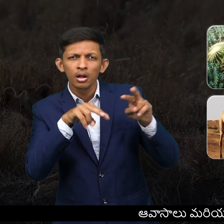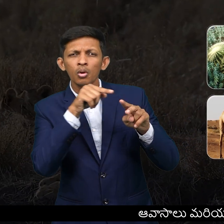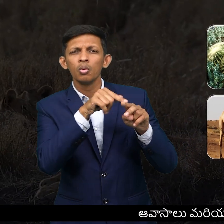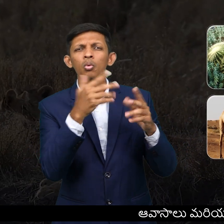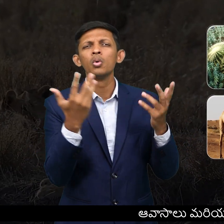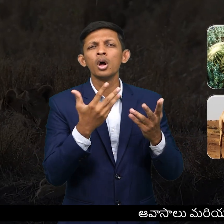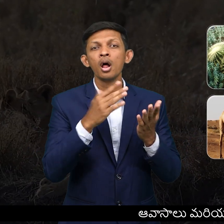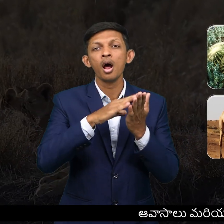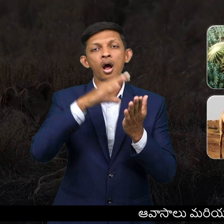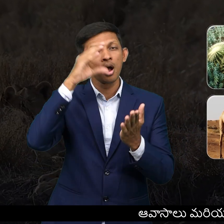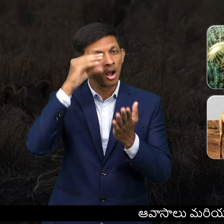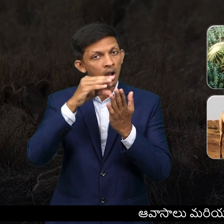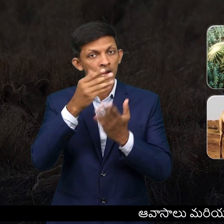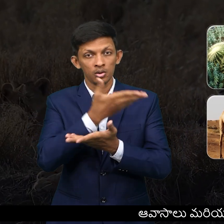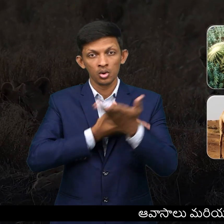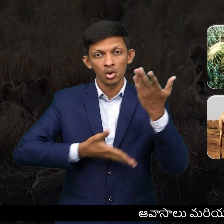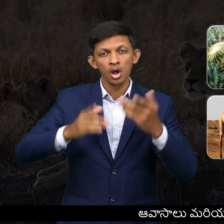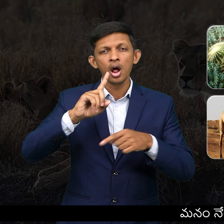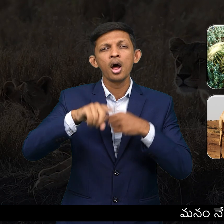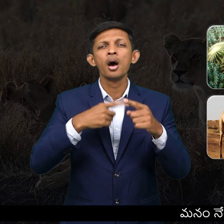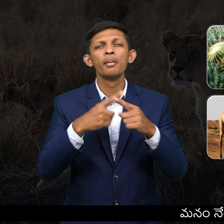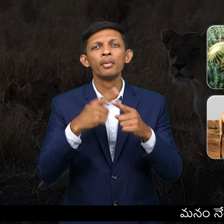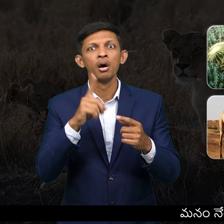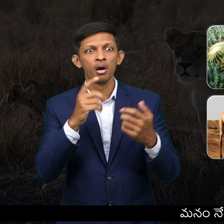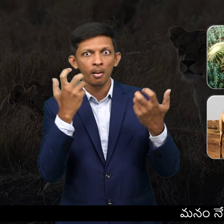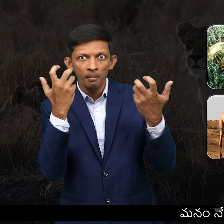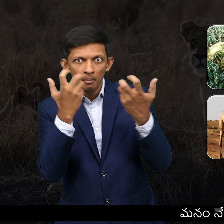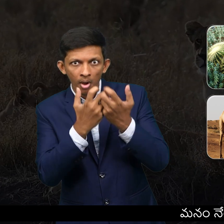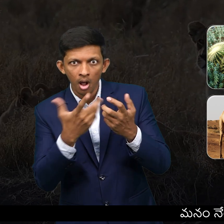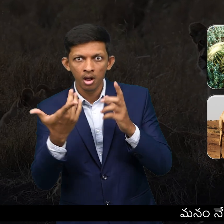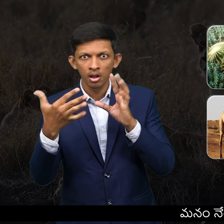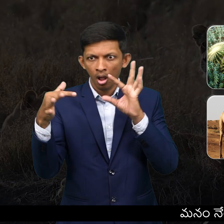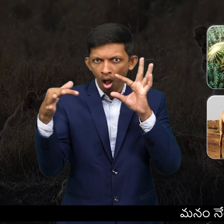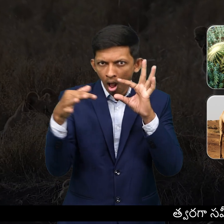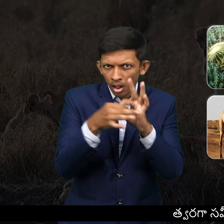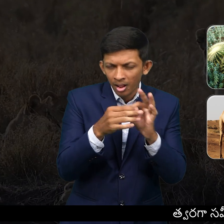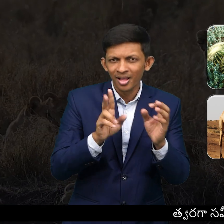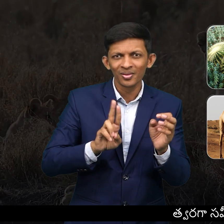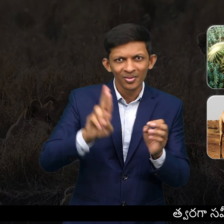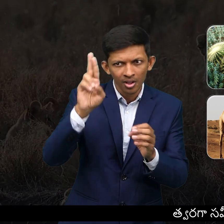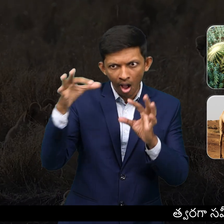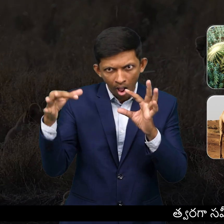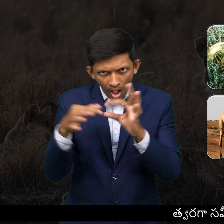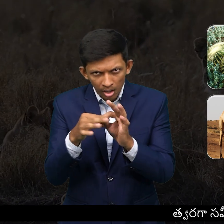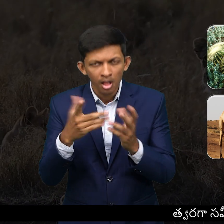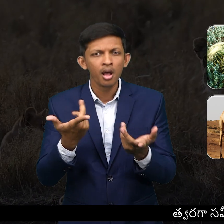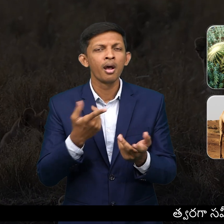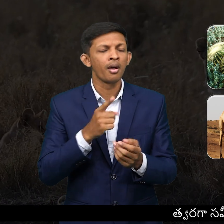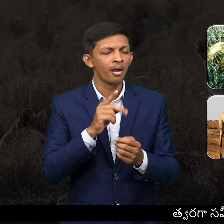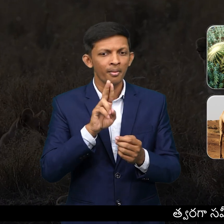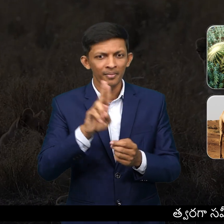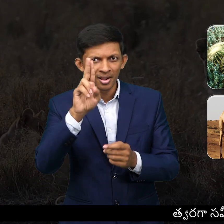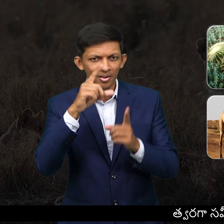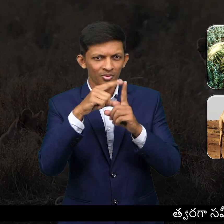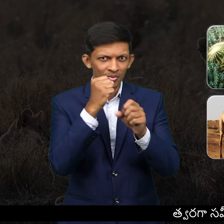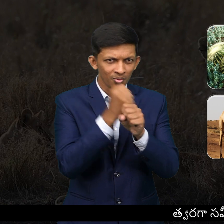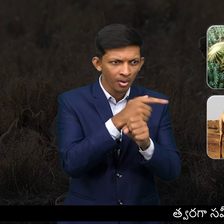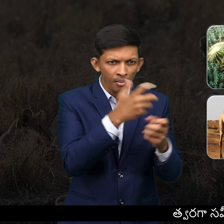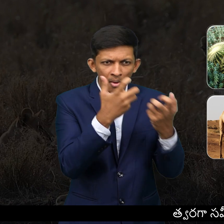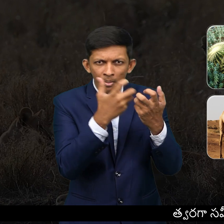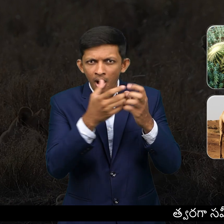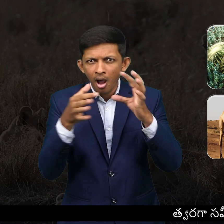ఆవాసాలు మరియు అనుకూలనాల గురించి మనం నేర్చుకున్న వాటిని త్వరగా సమీక్ష చేసుకుందాం.